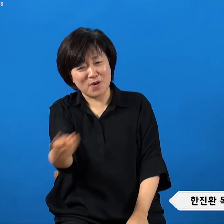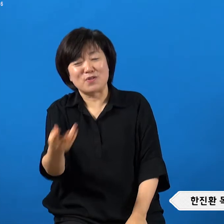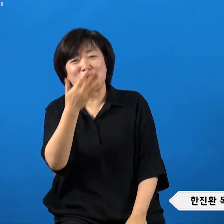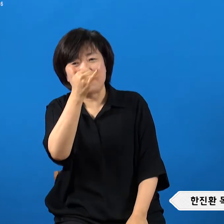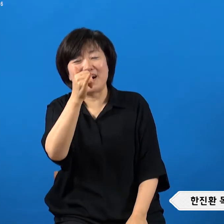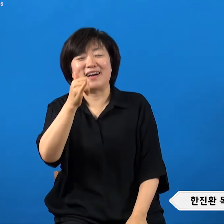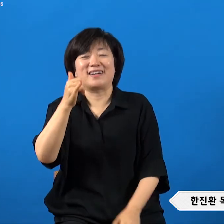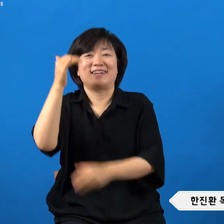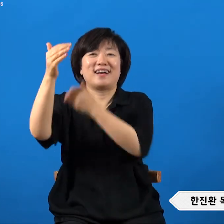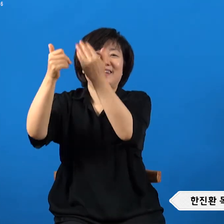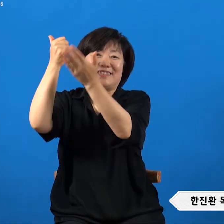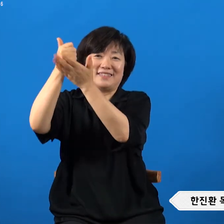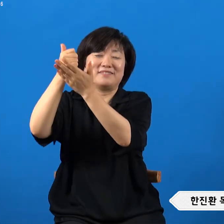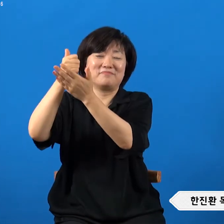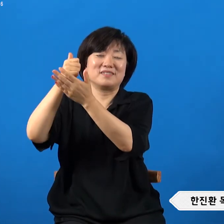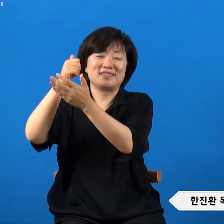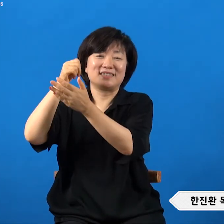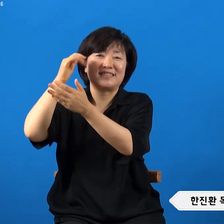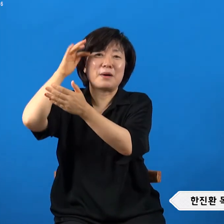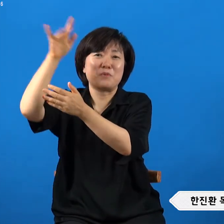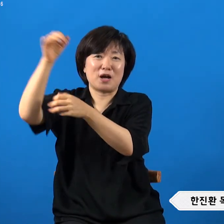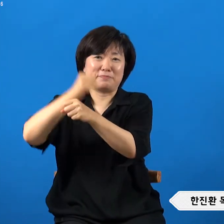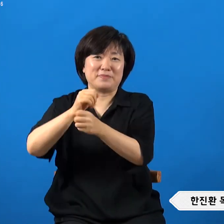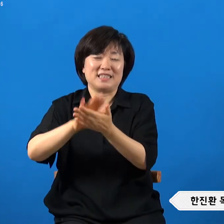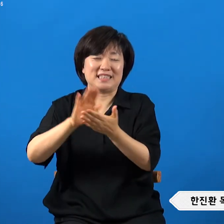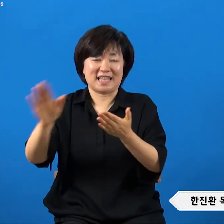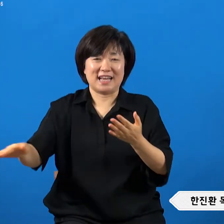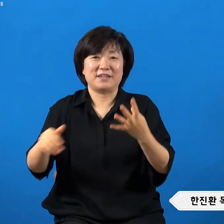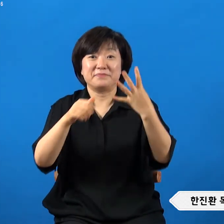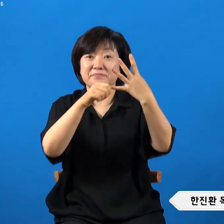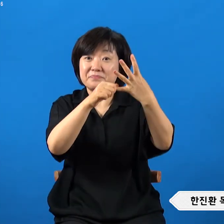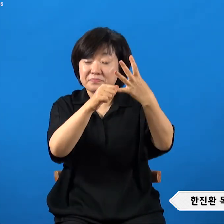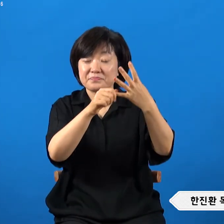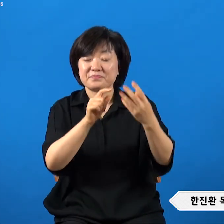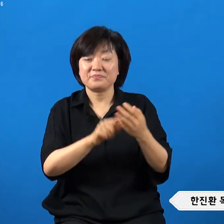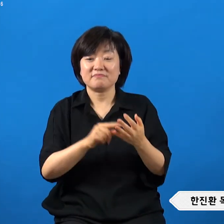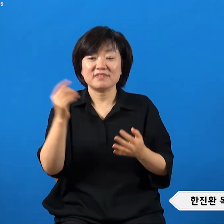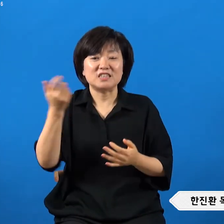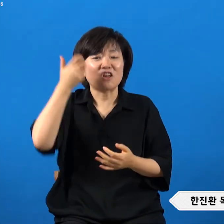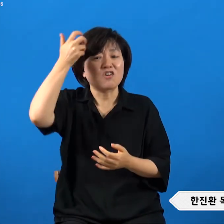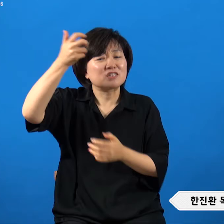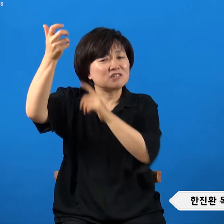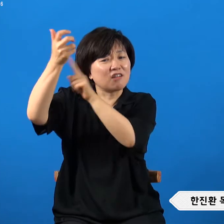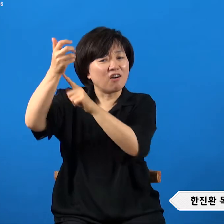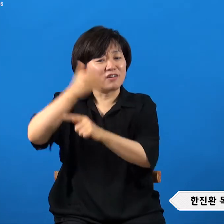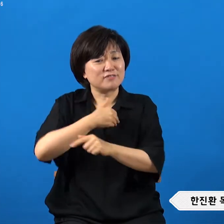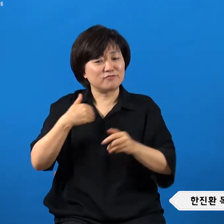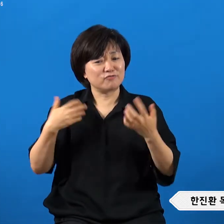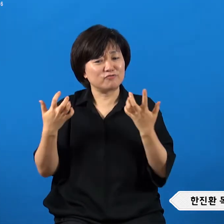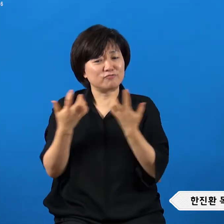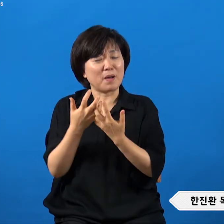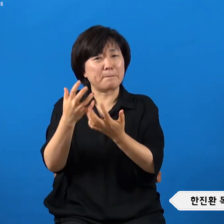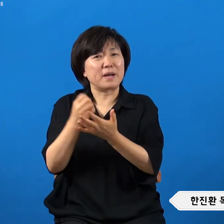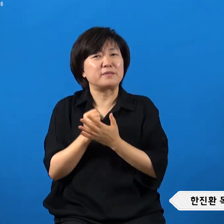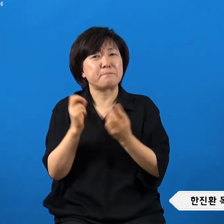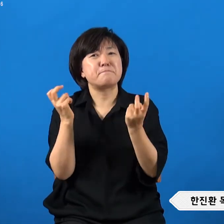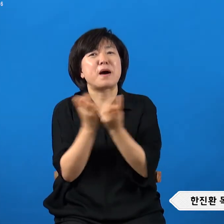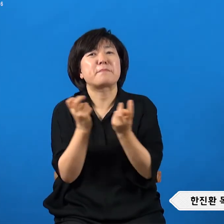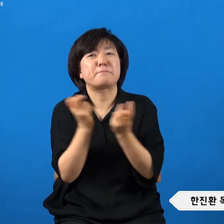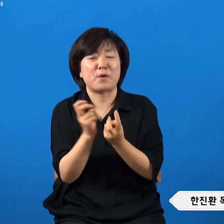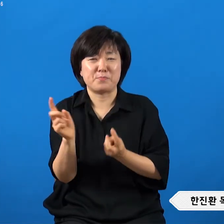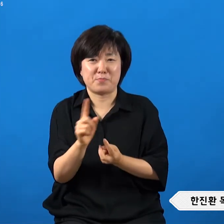되겠습니다. 이제 한 가지 문제가 남는데 그러면 어떻게 하면 그런 성령 충만을 받을 수